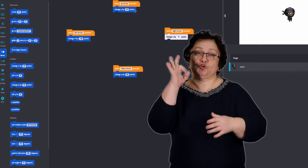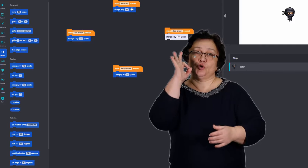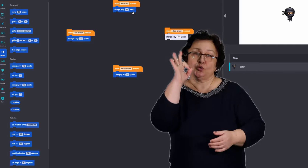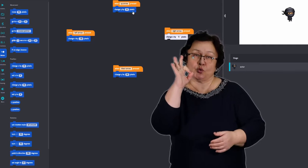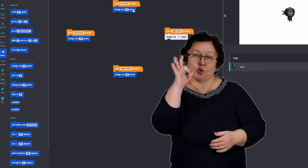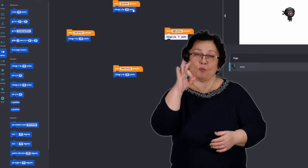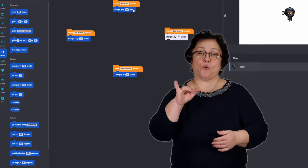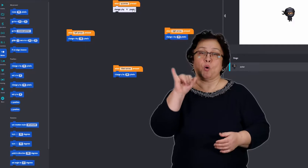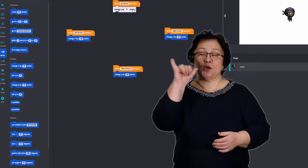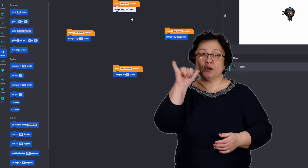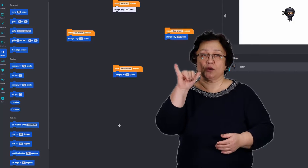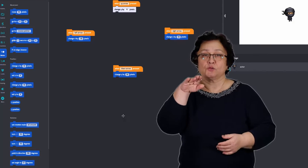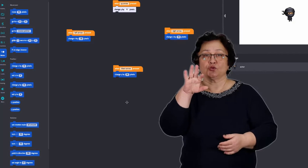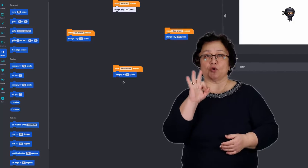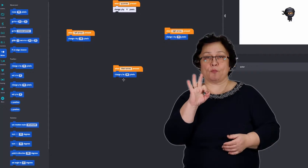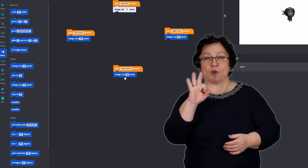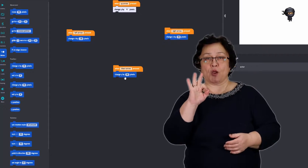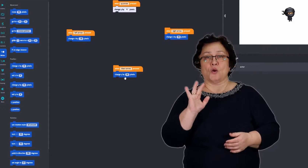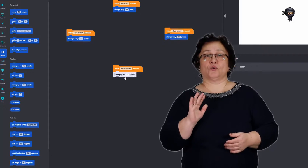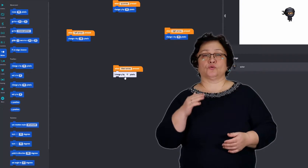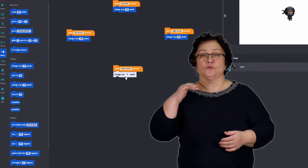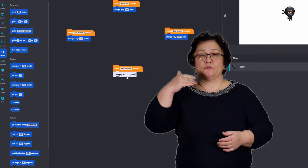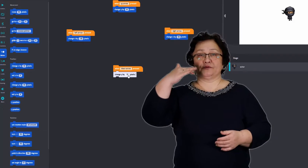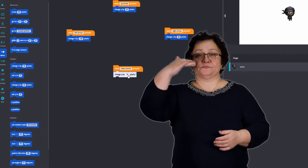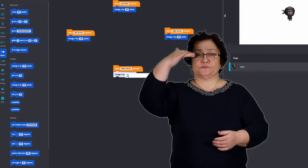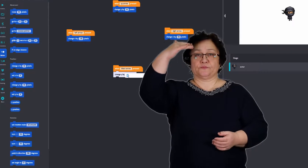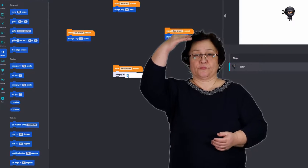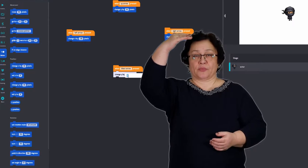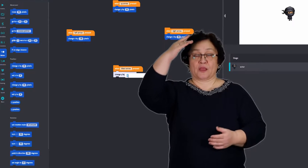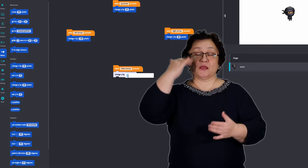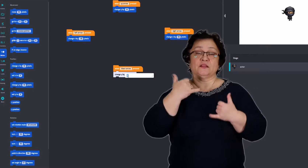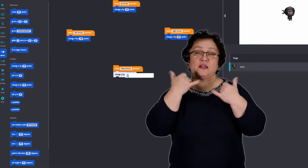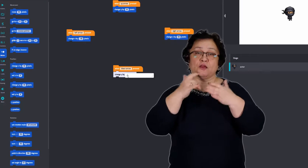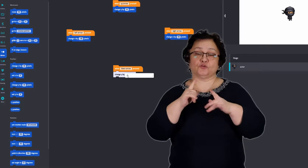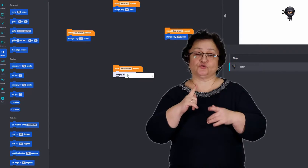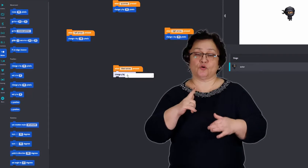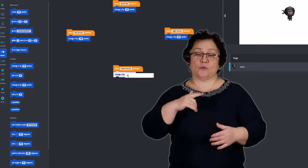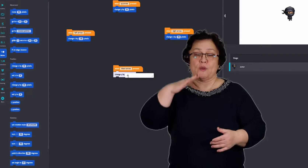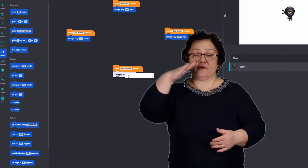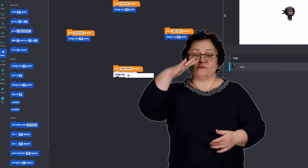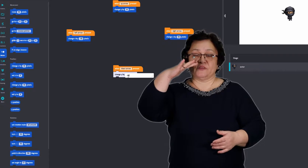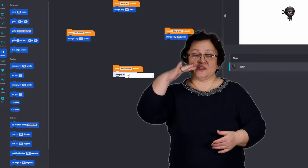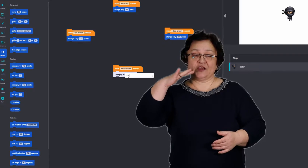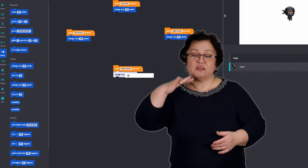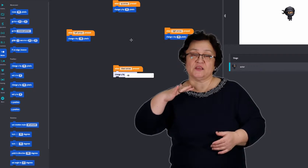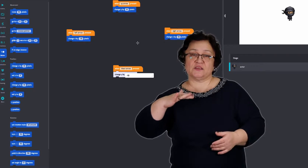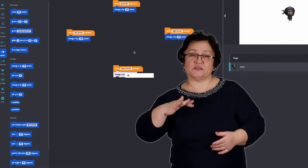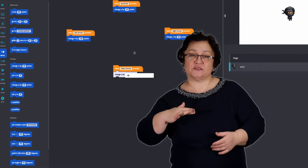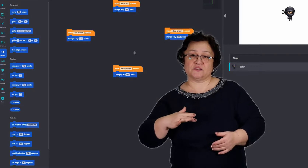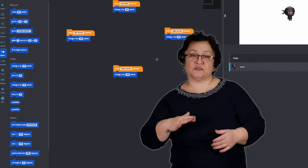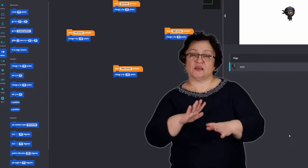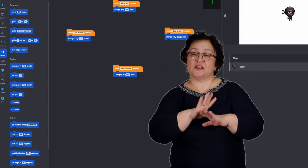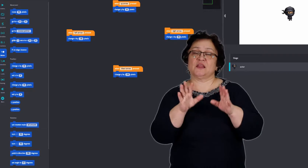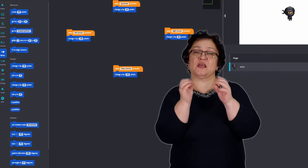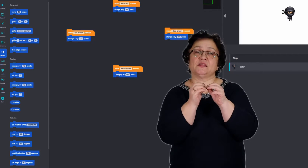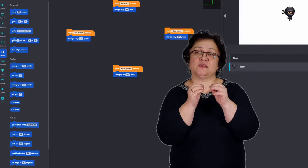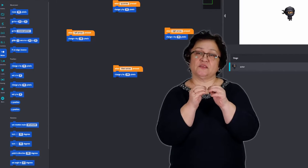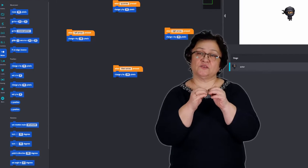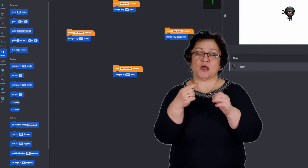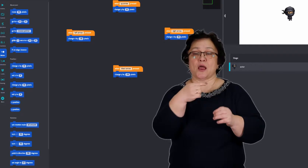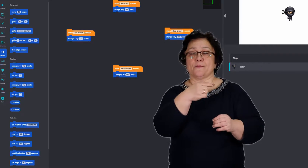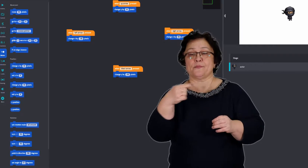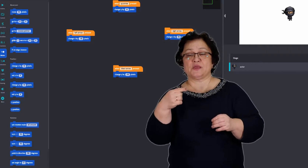ми рухаємося вгору. Для того, щоб рухатися вниз, нам треба поставити не 10, а мінус 10